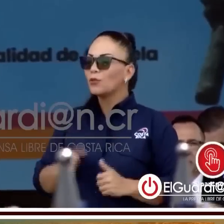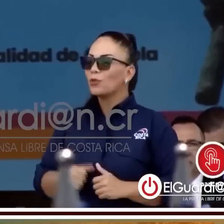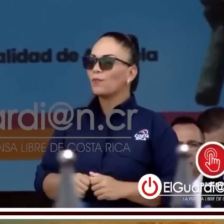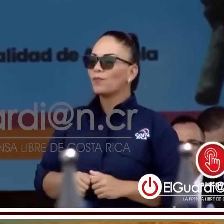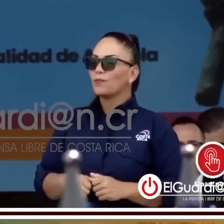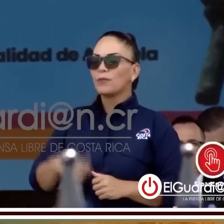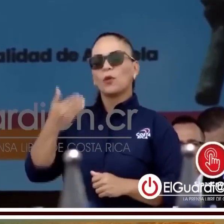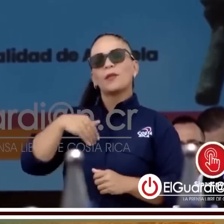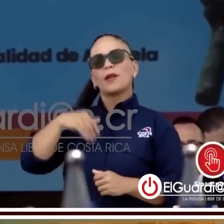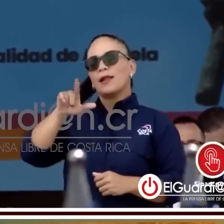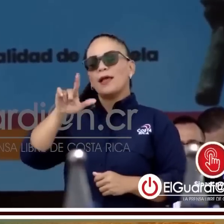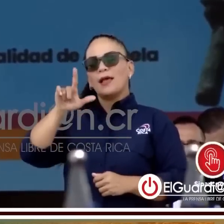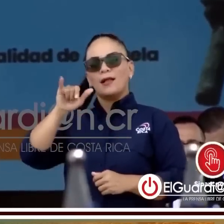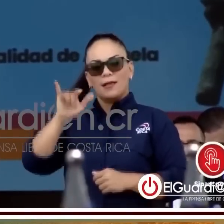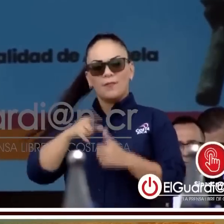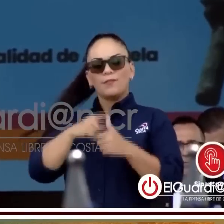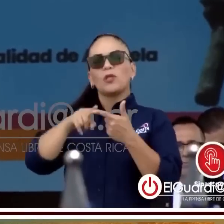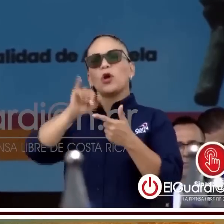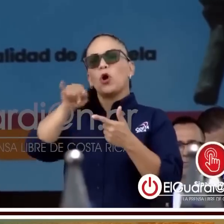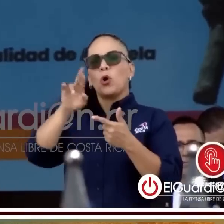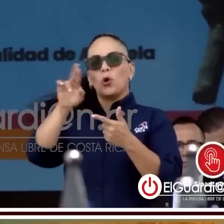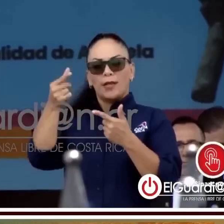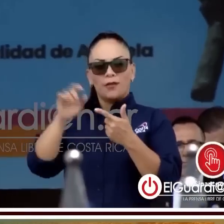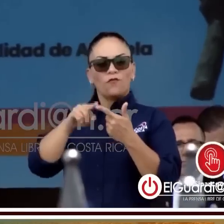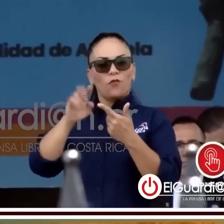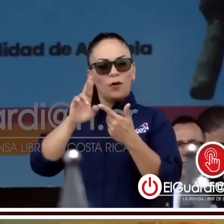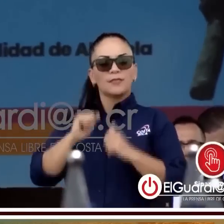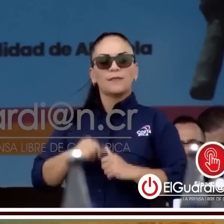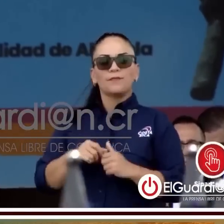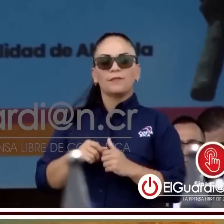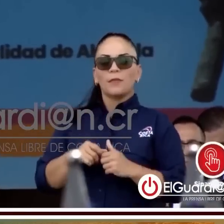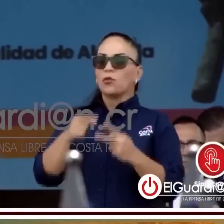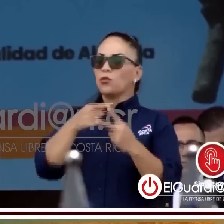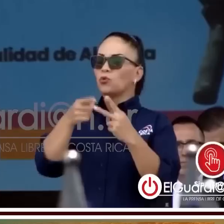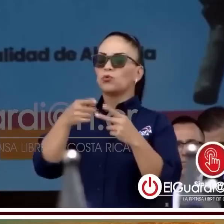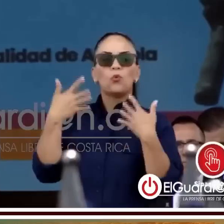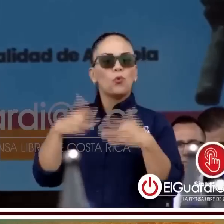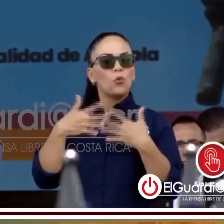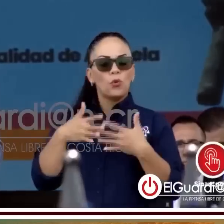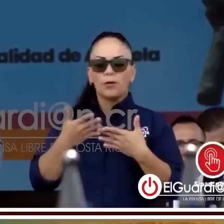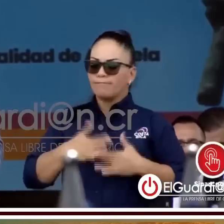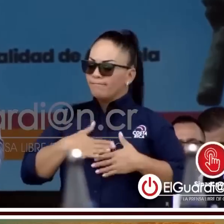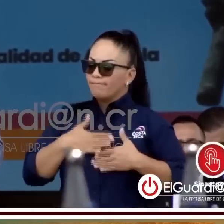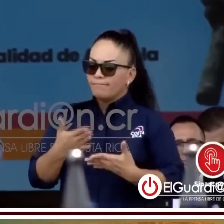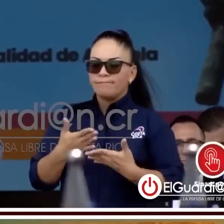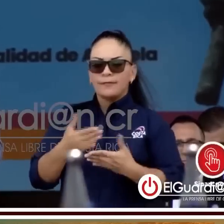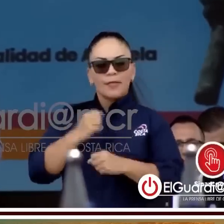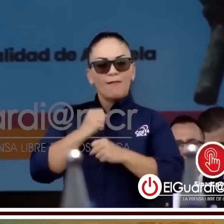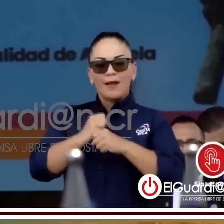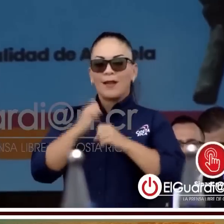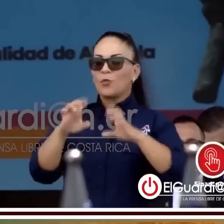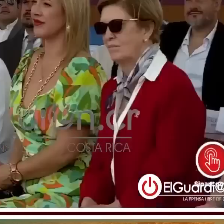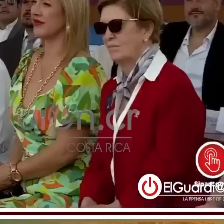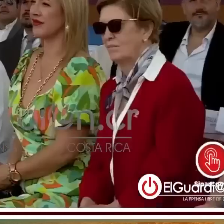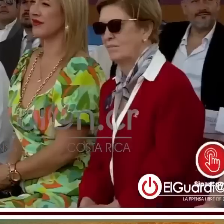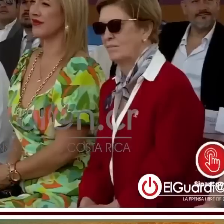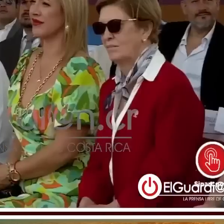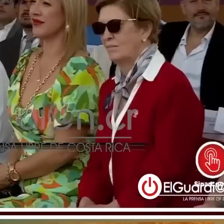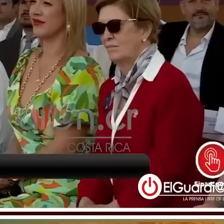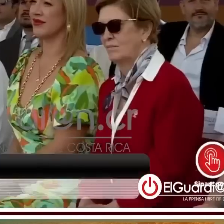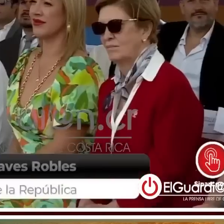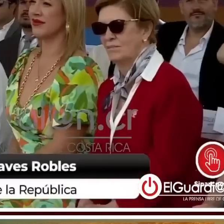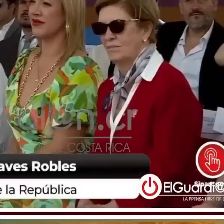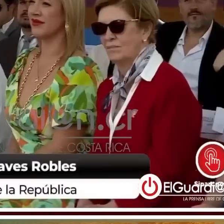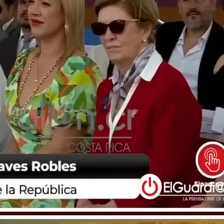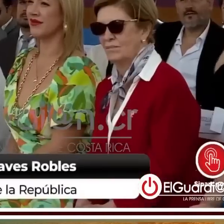Lely Bojorges y don Jorge Rojas, que han dedicado su vida a la educación, ahora que vamos a ver los desfiles de